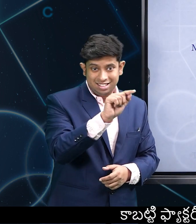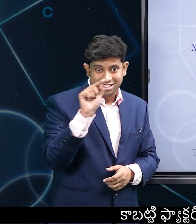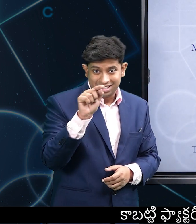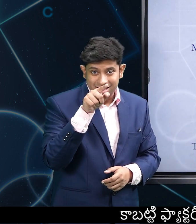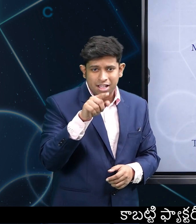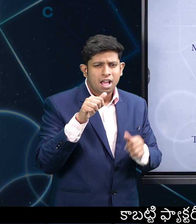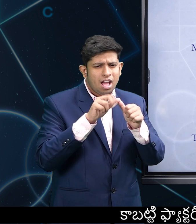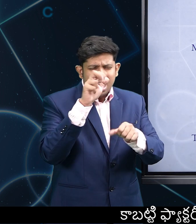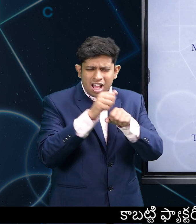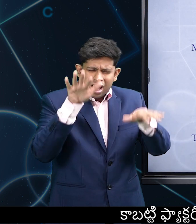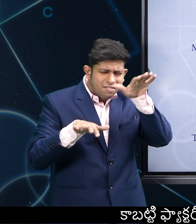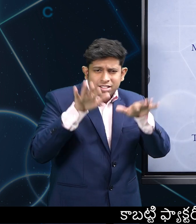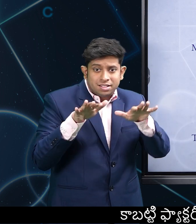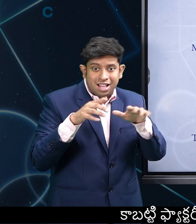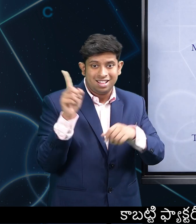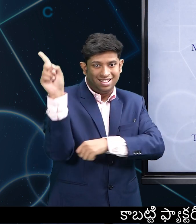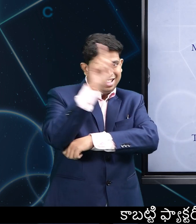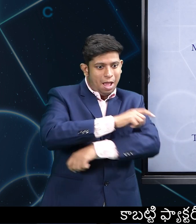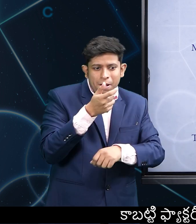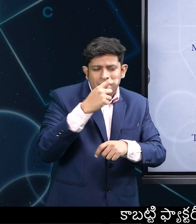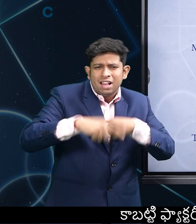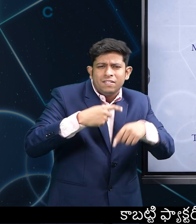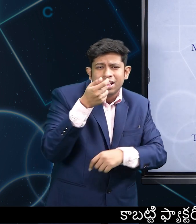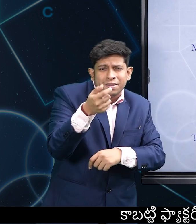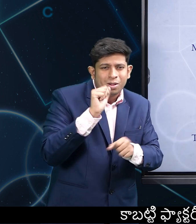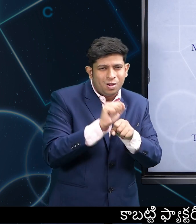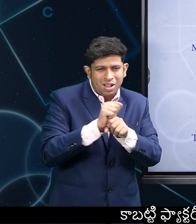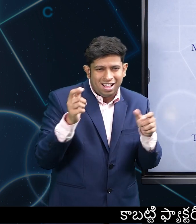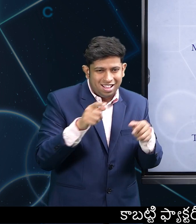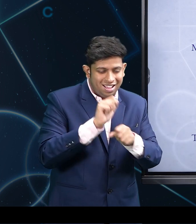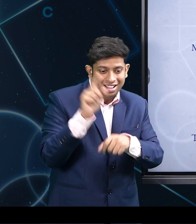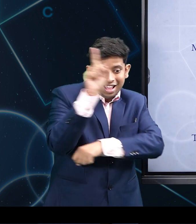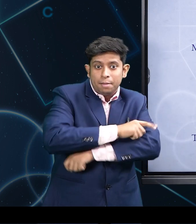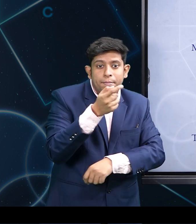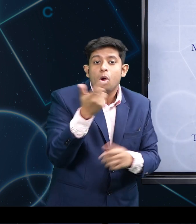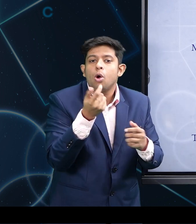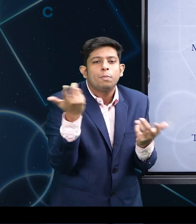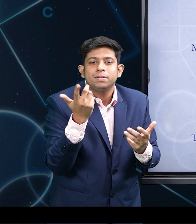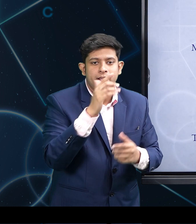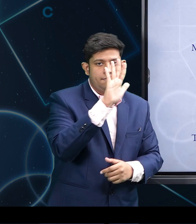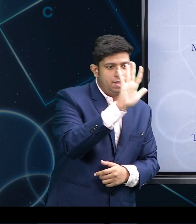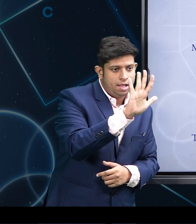కాబట్టి ఫ్యాక్టరీ కార్మికుల సగటు రోజువారీ వేతనం =